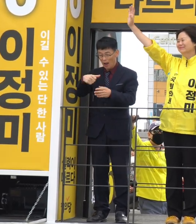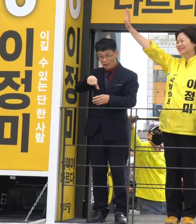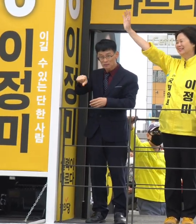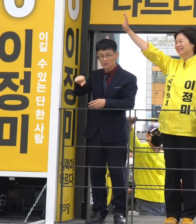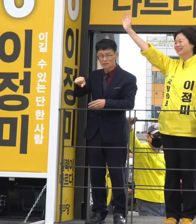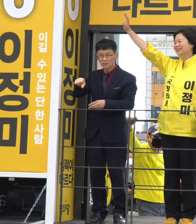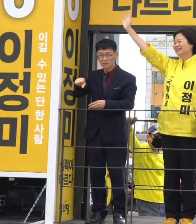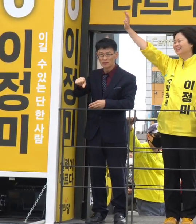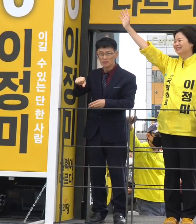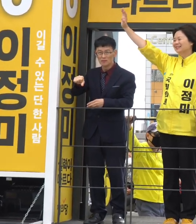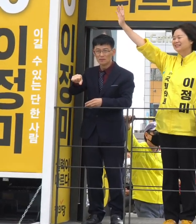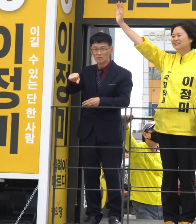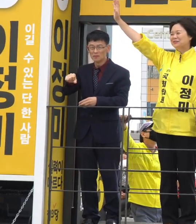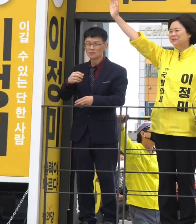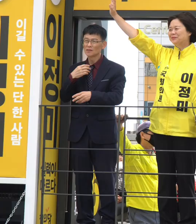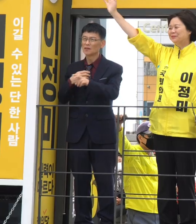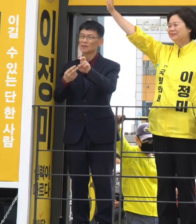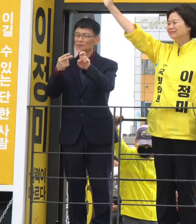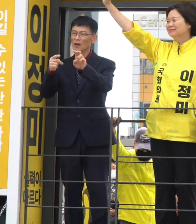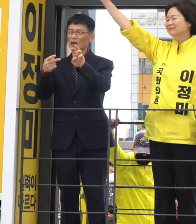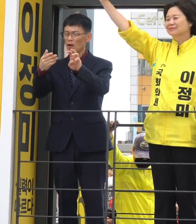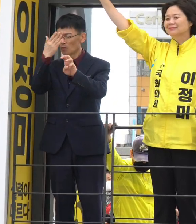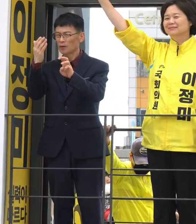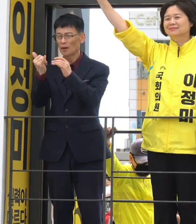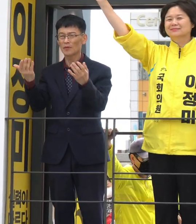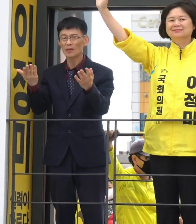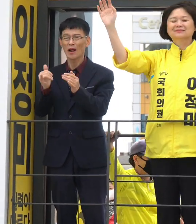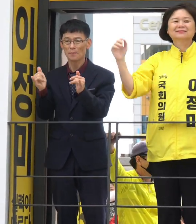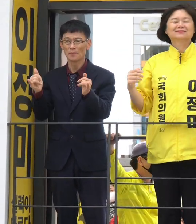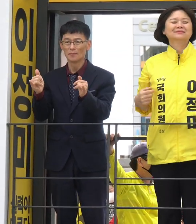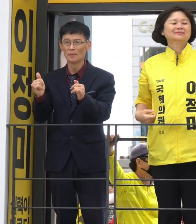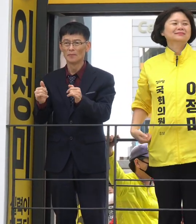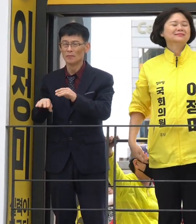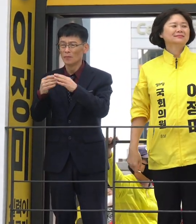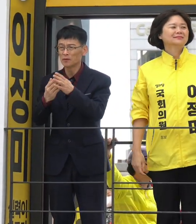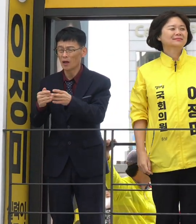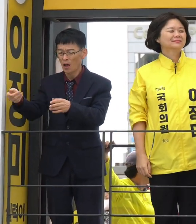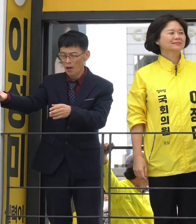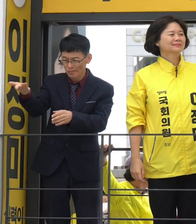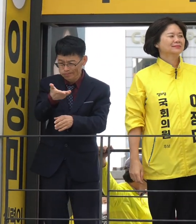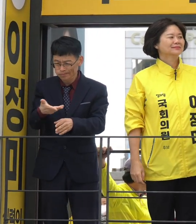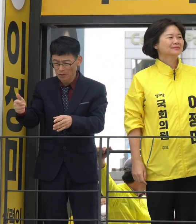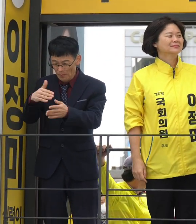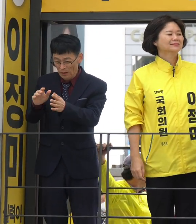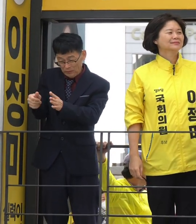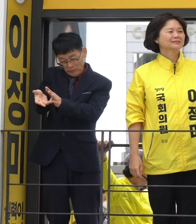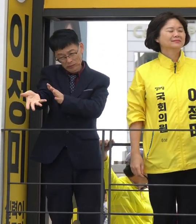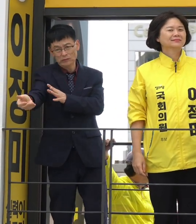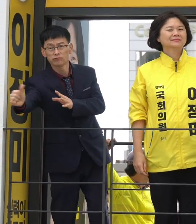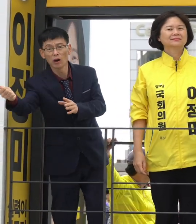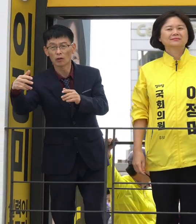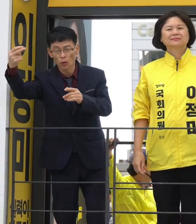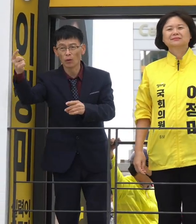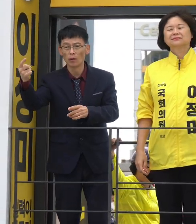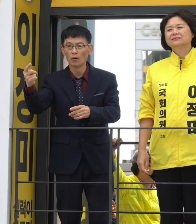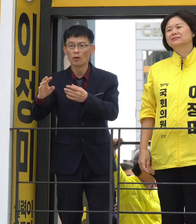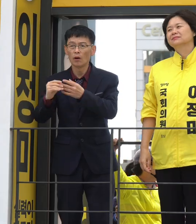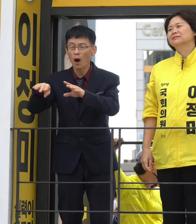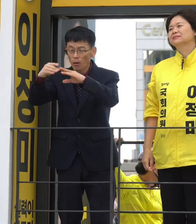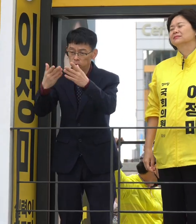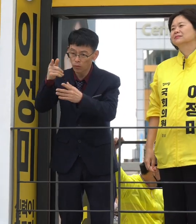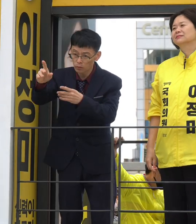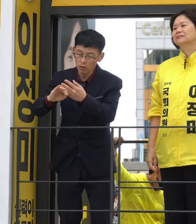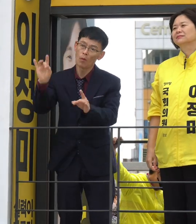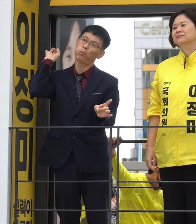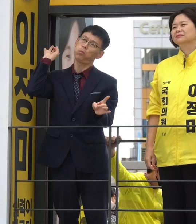아들, 20, 30대 청년 노동자가 컨베이어 벨트에 끼어 죽어도 대한민국